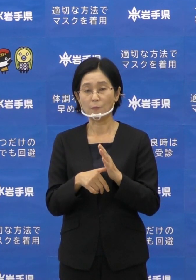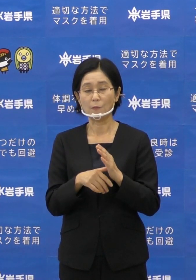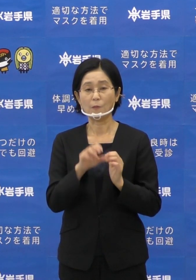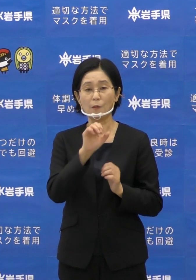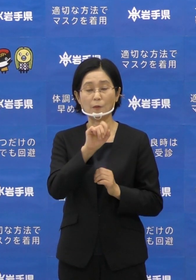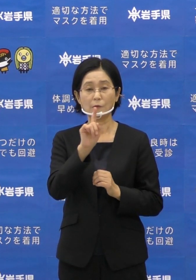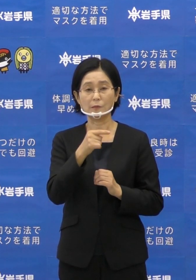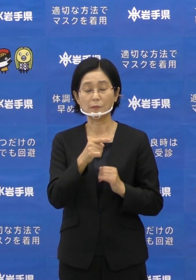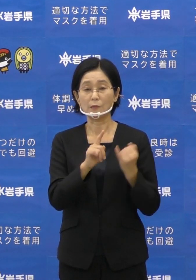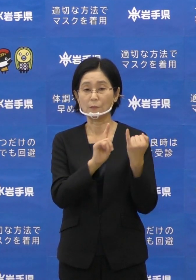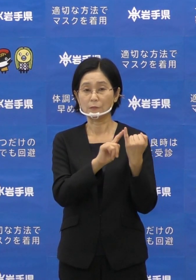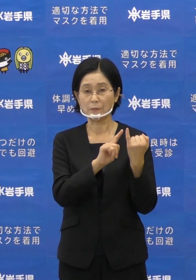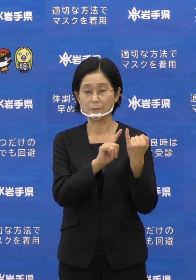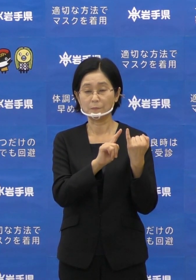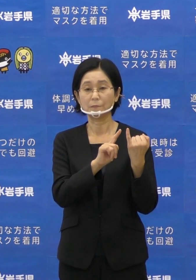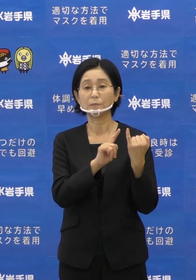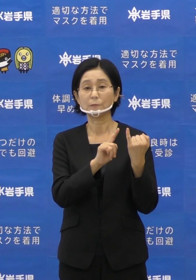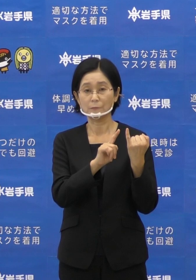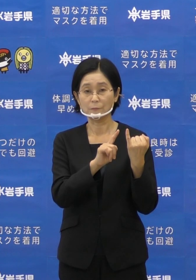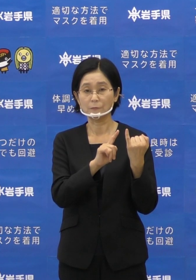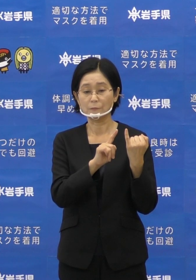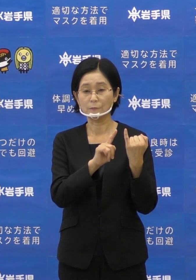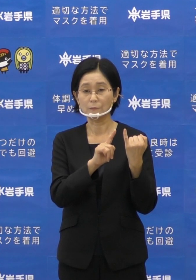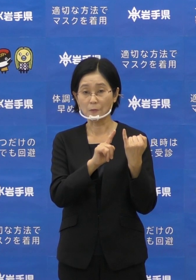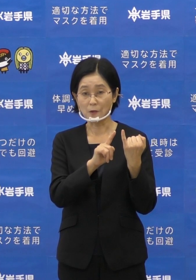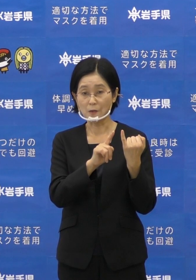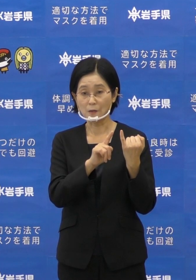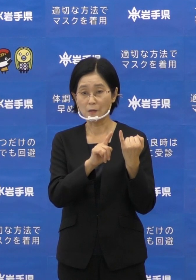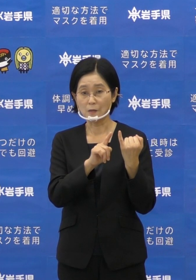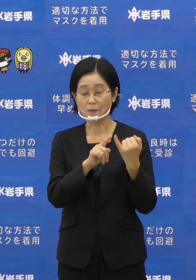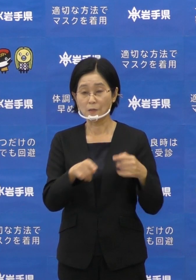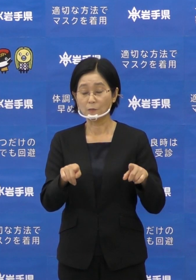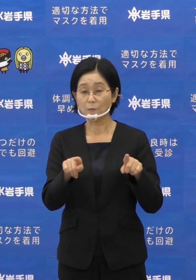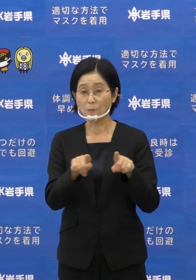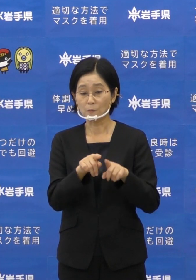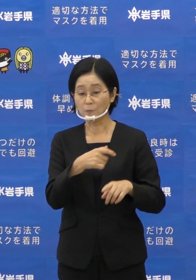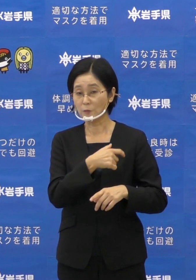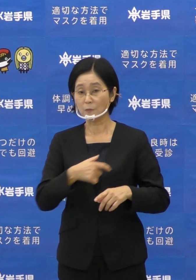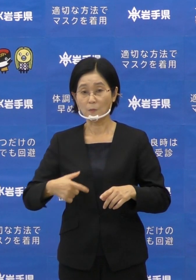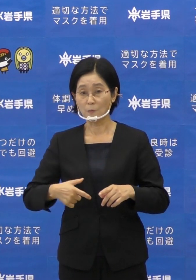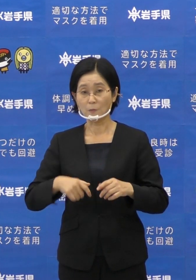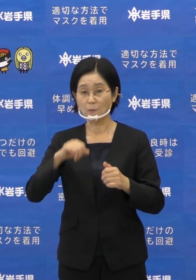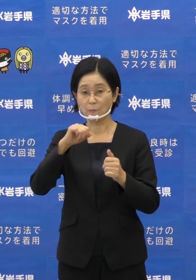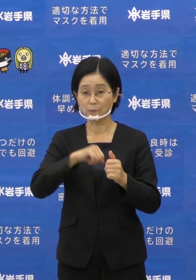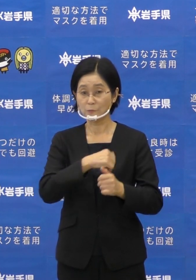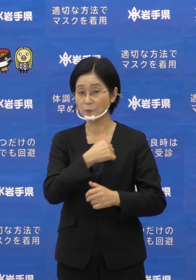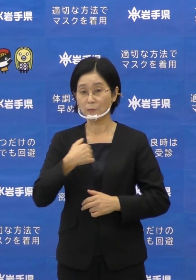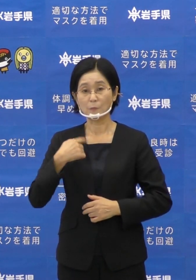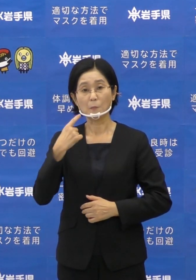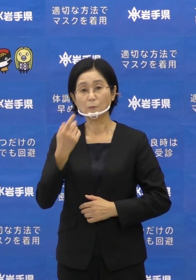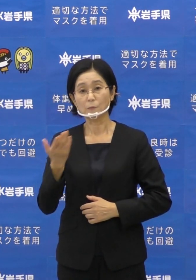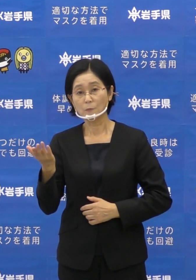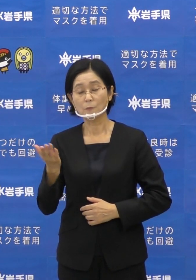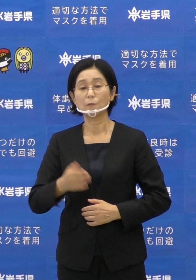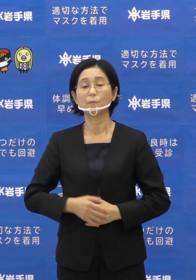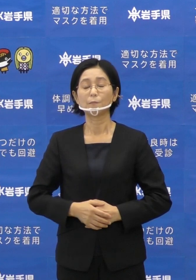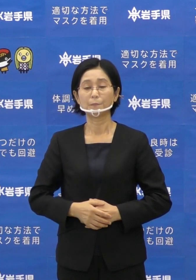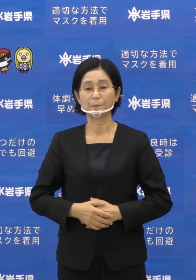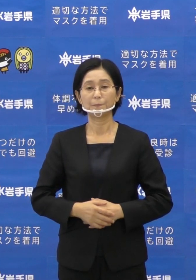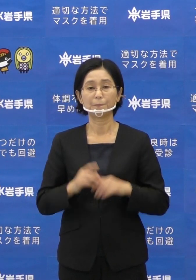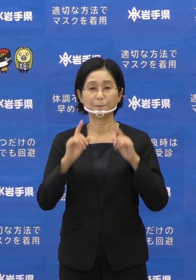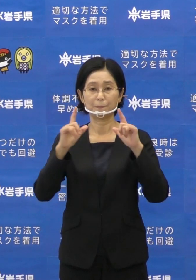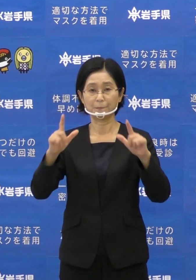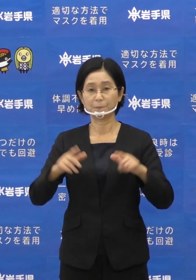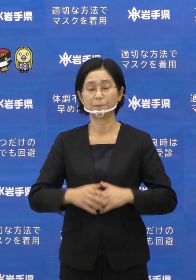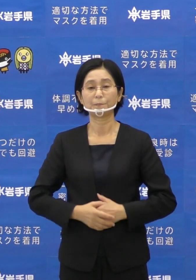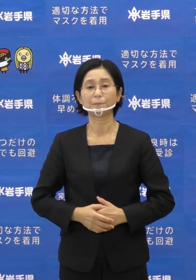共闘の、まあ、候補者としてなりうるとご自身はどのようにお考えでしょうか。 そうですね、